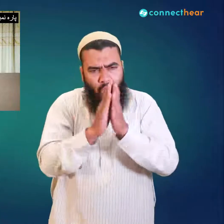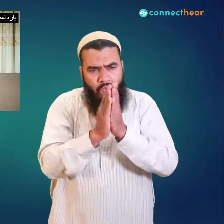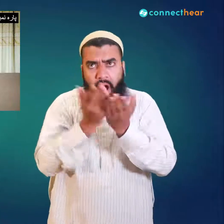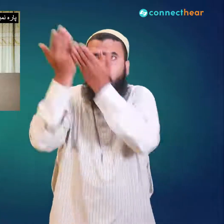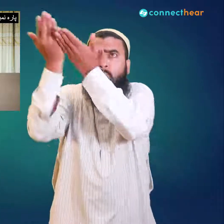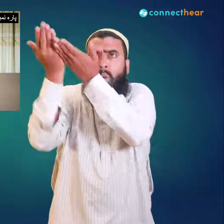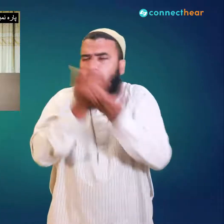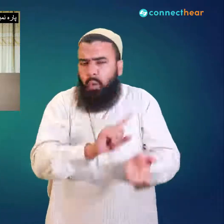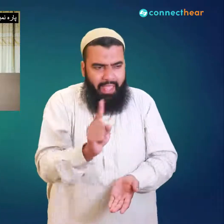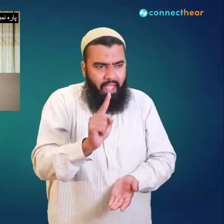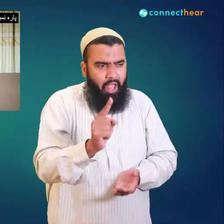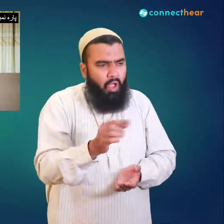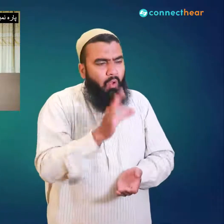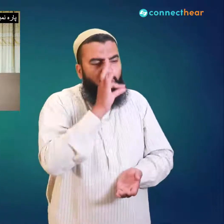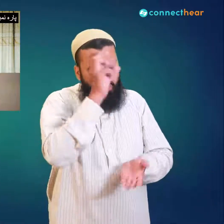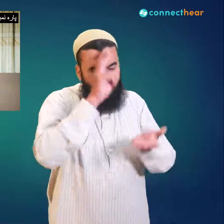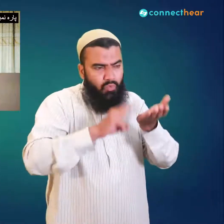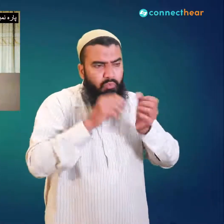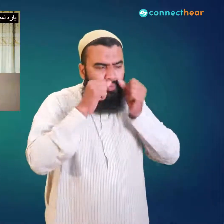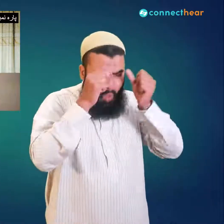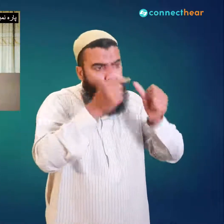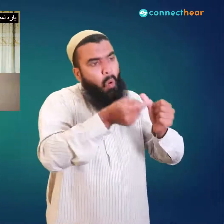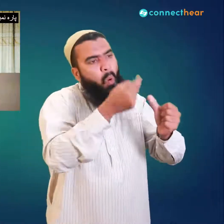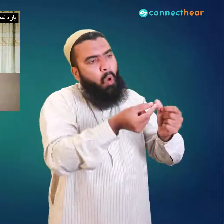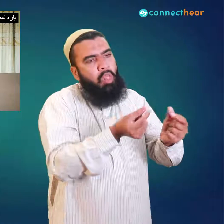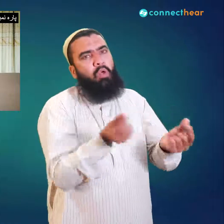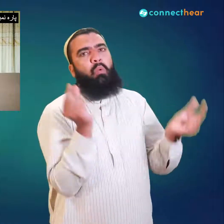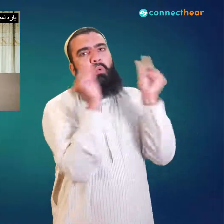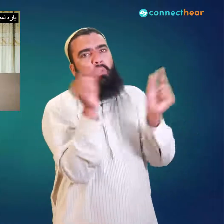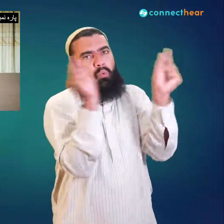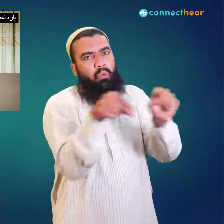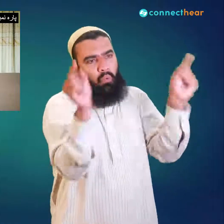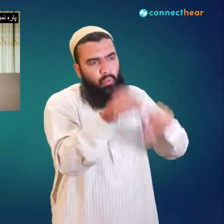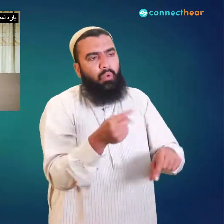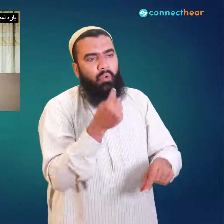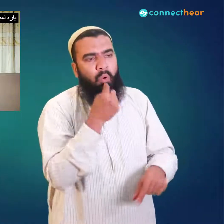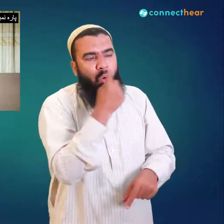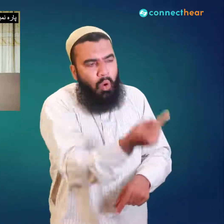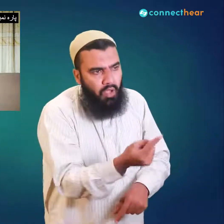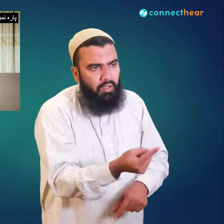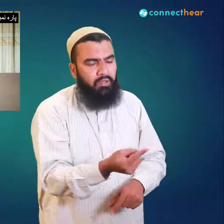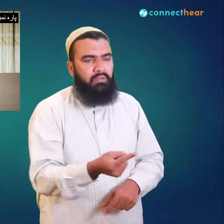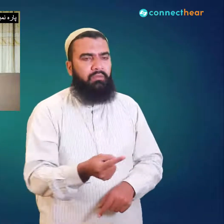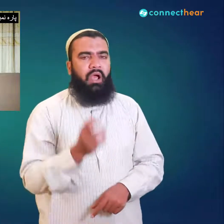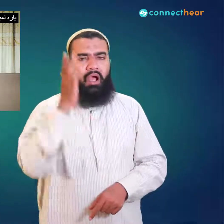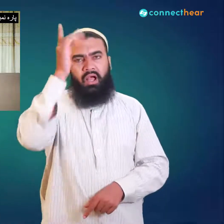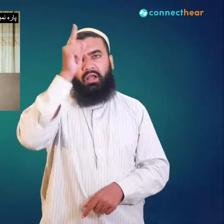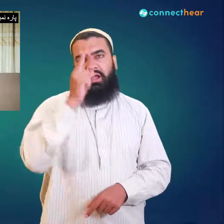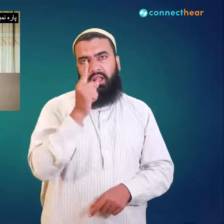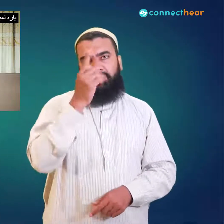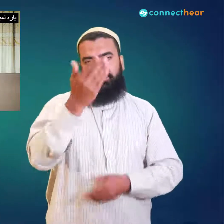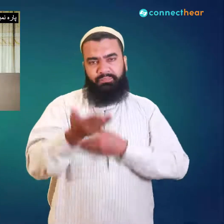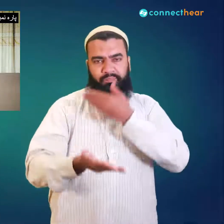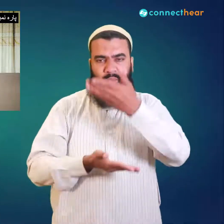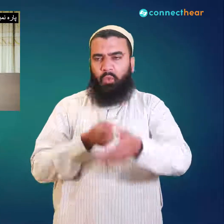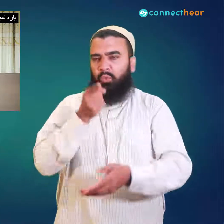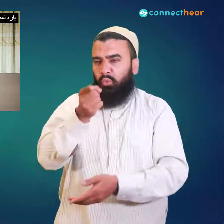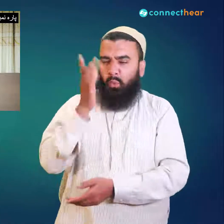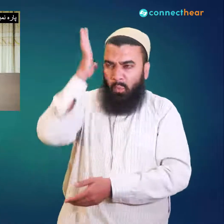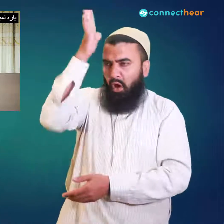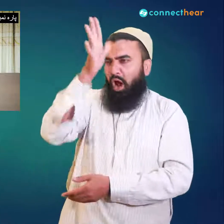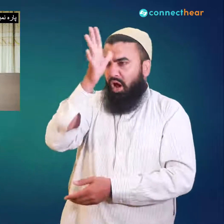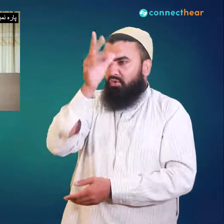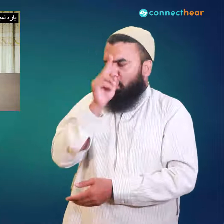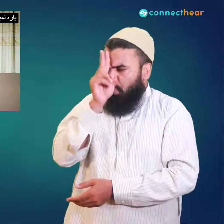کا کلام ہے۔ تو جواب دیا گیا کہ تم اس جیسی کوئی ایک صورت لا کر دکھا دو، اور اس کام کے لیے جس کی تم